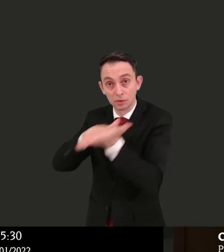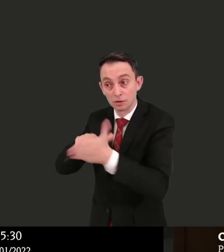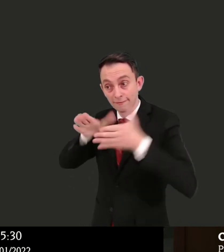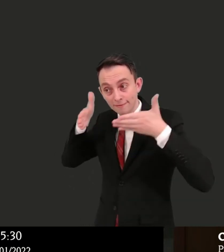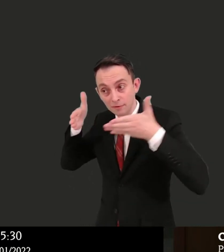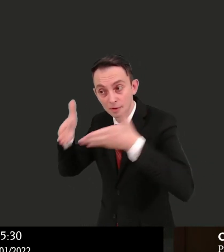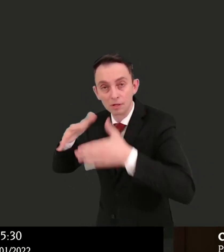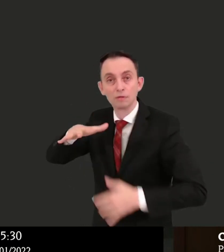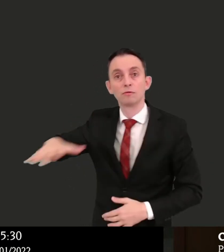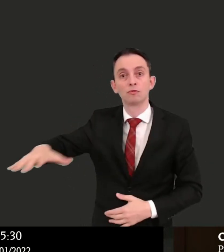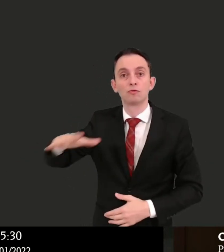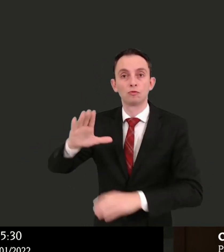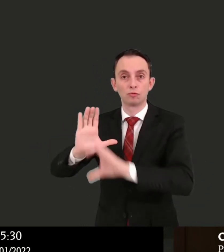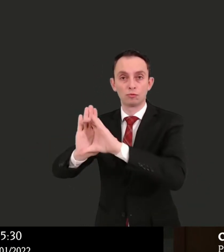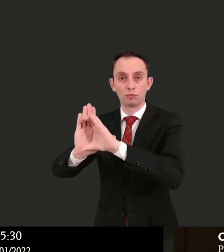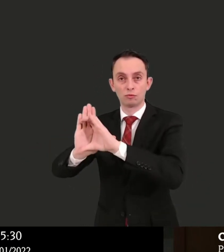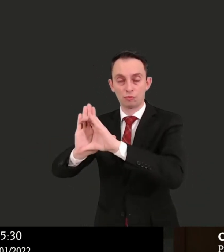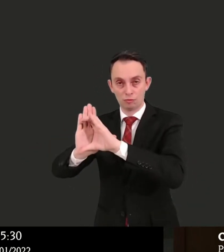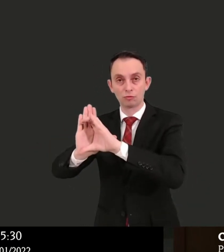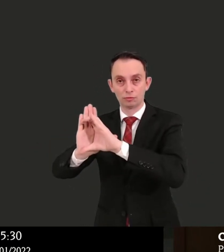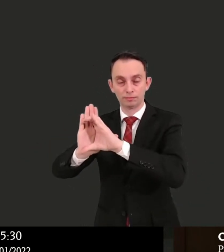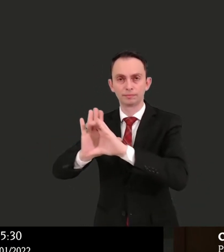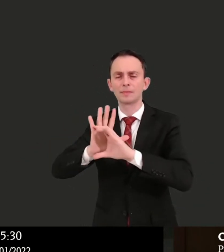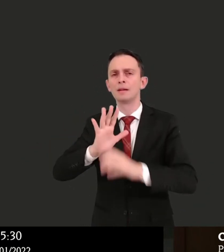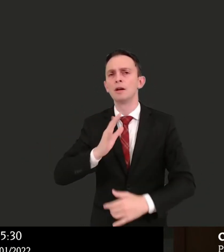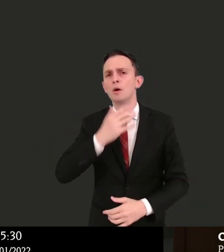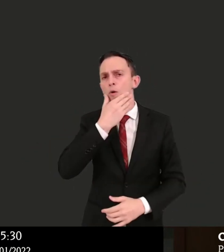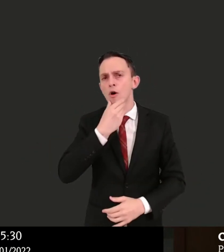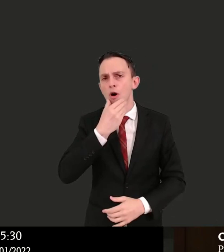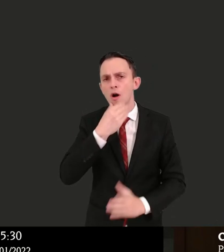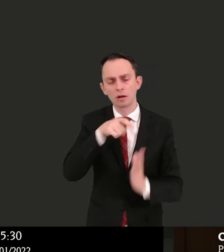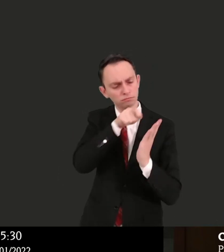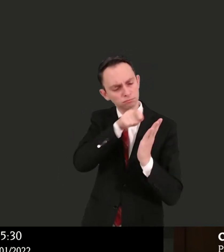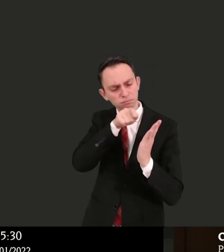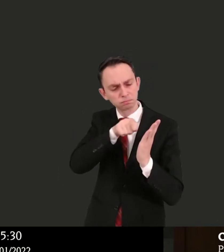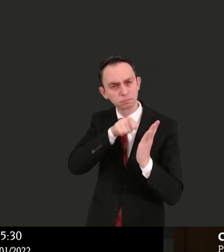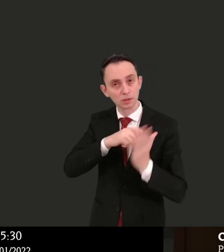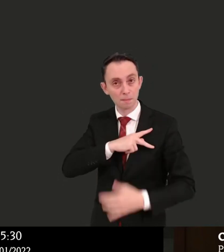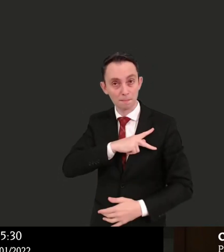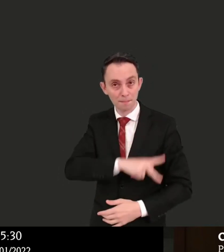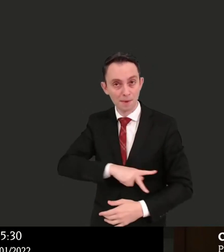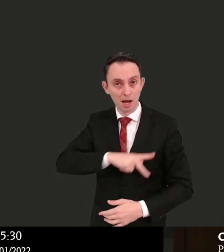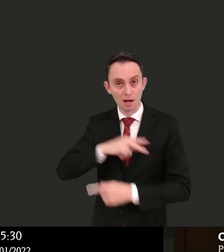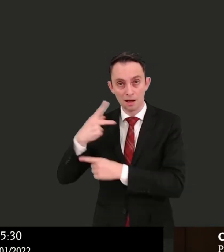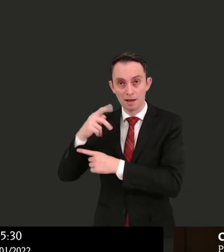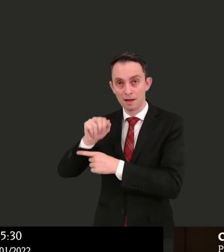percebemos a colocação bem assertiva, bem direcionada, clara, de Paulo, apóstolo,